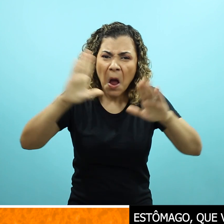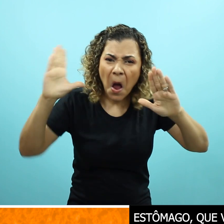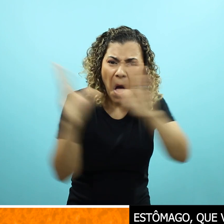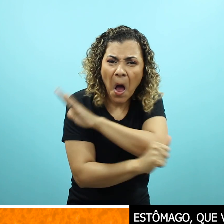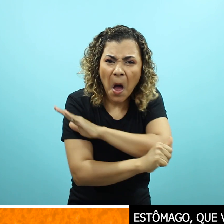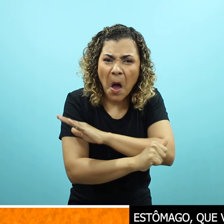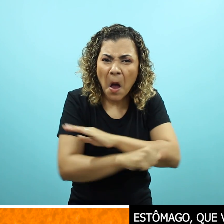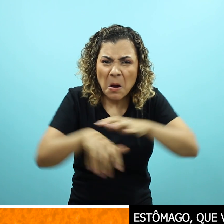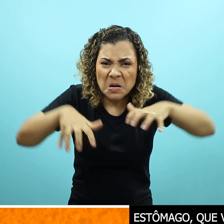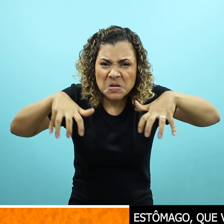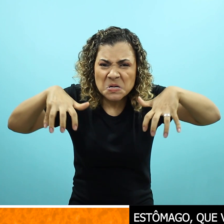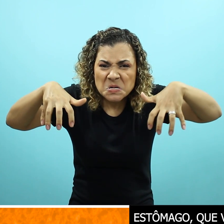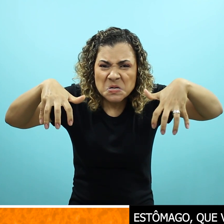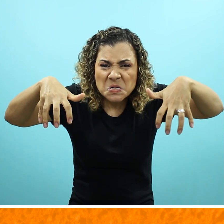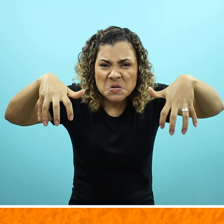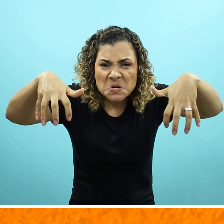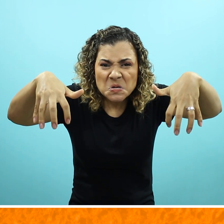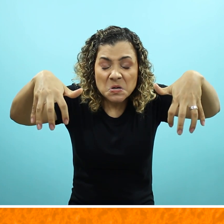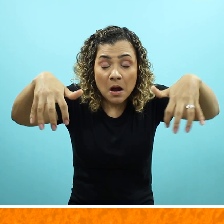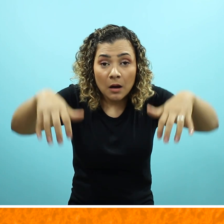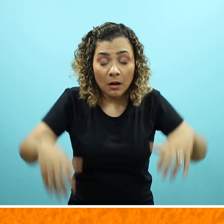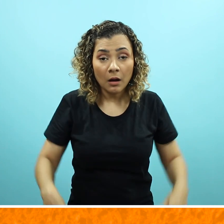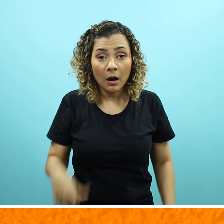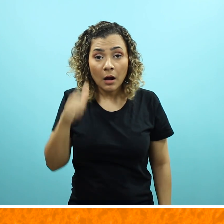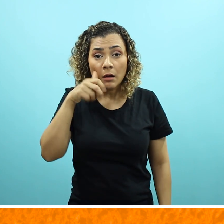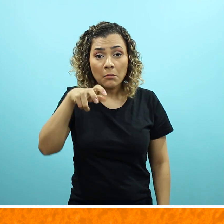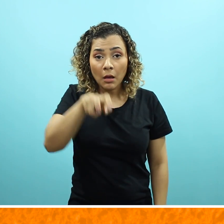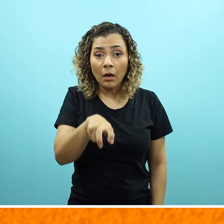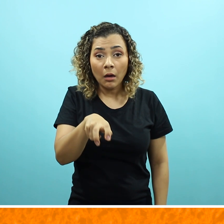santa sepultura!